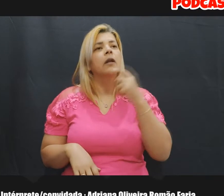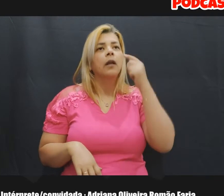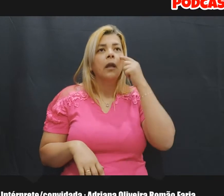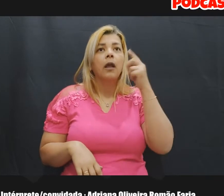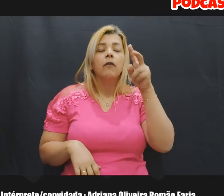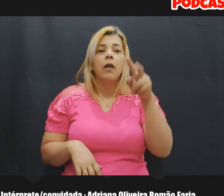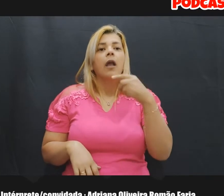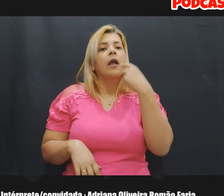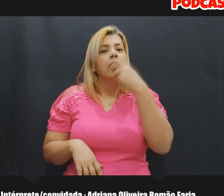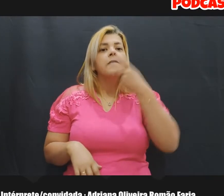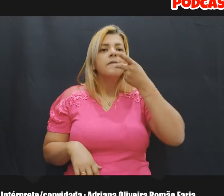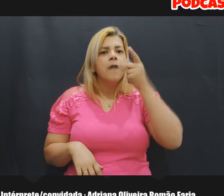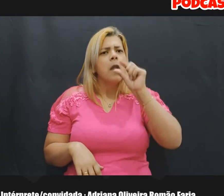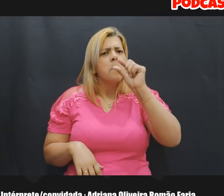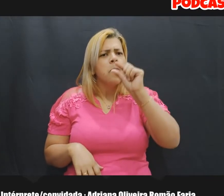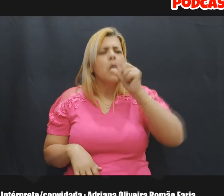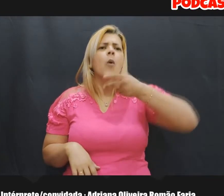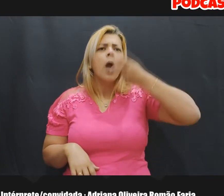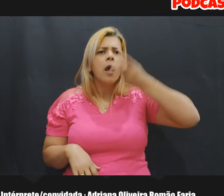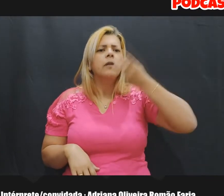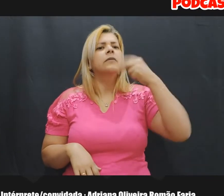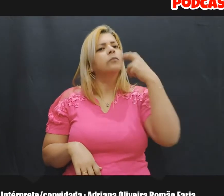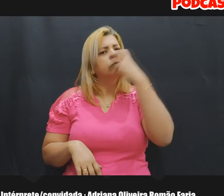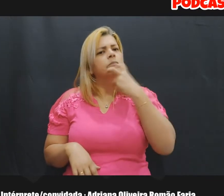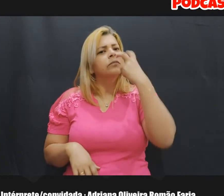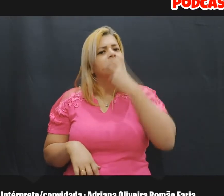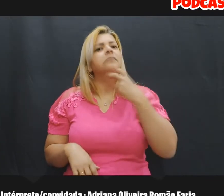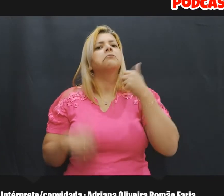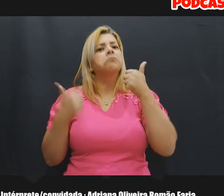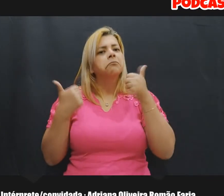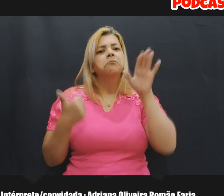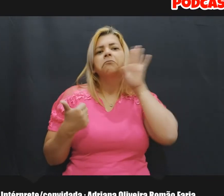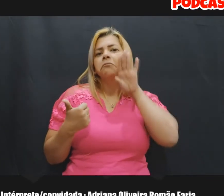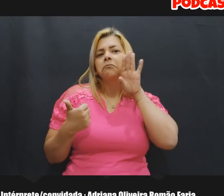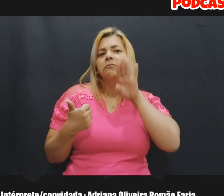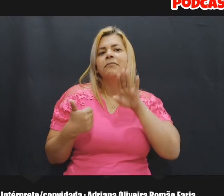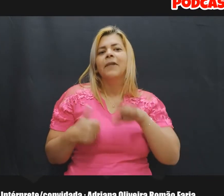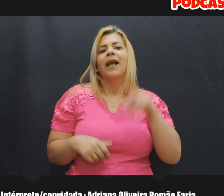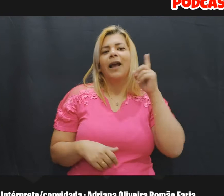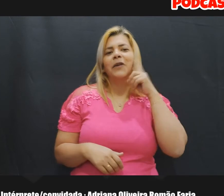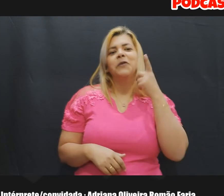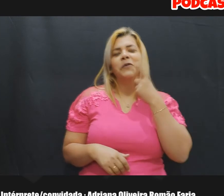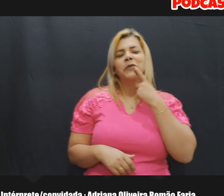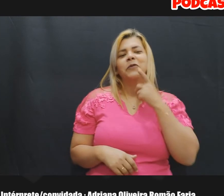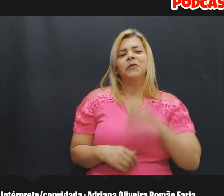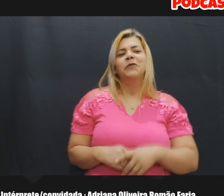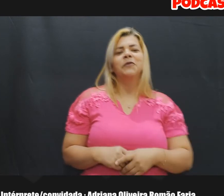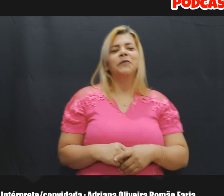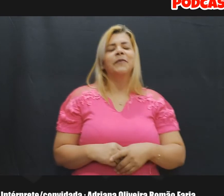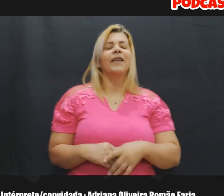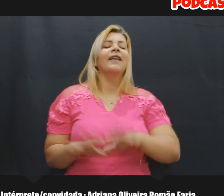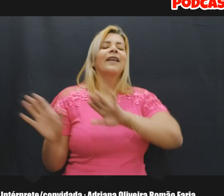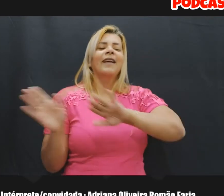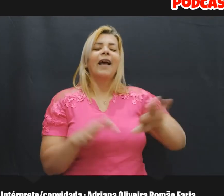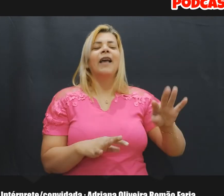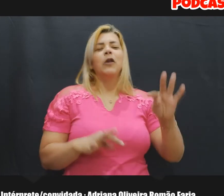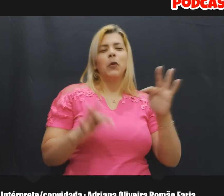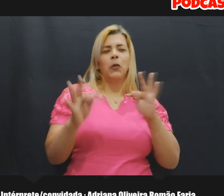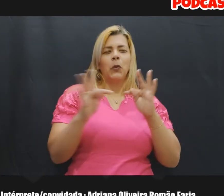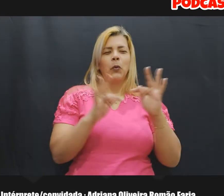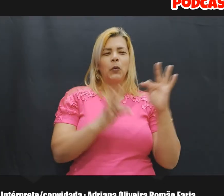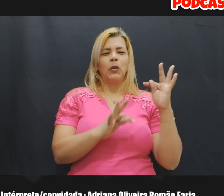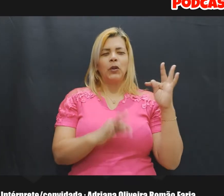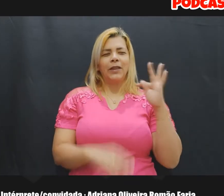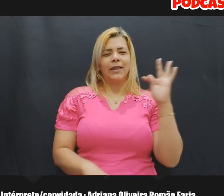consegue ler os seus lábios. E eu achei engraçado o técnico falando, né, sobre isso, que tem os